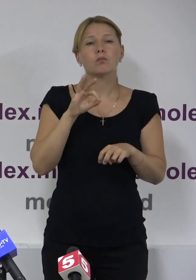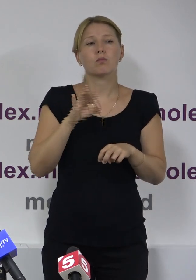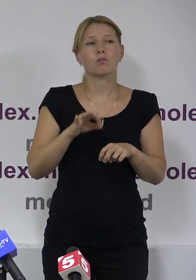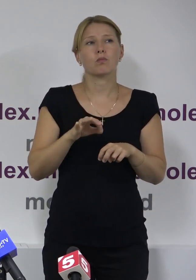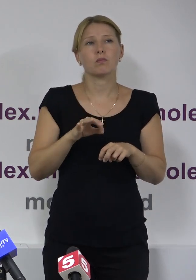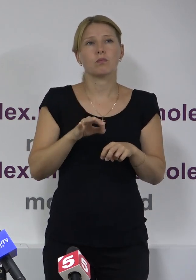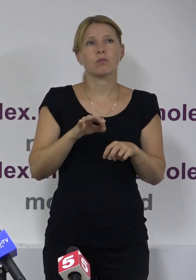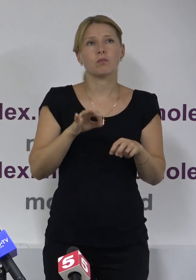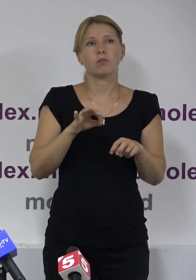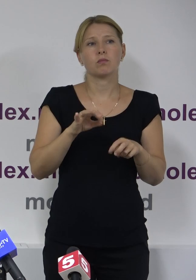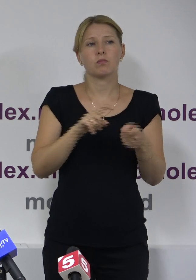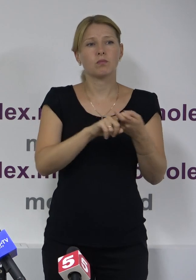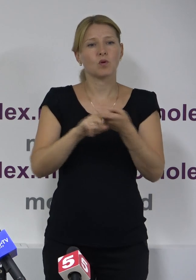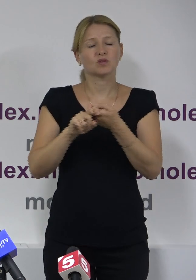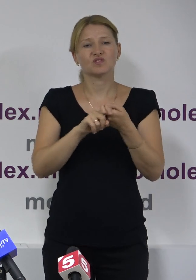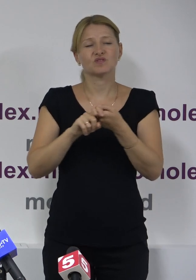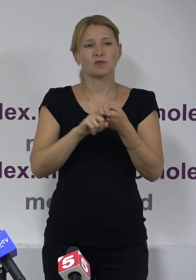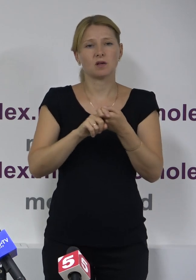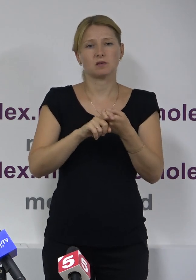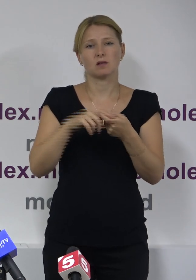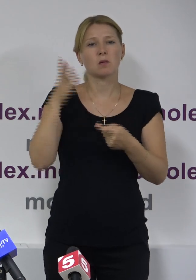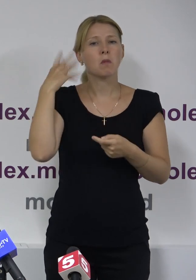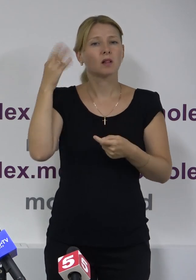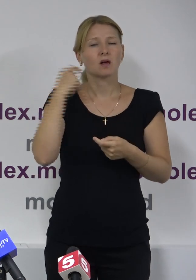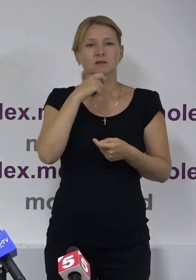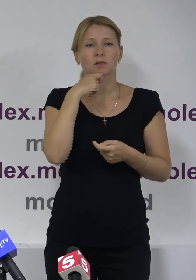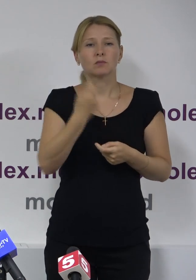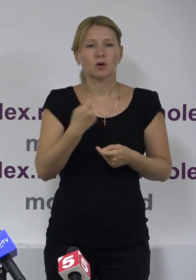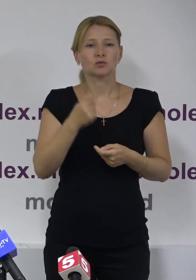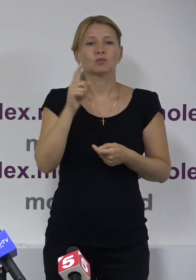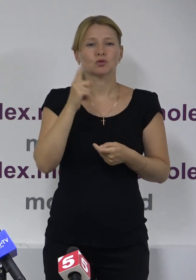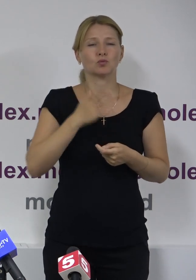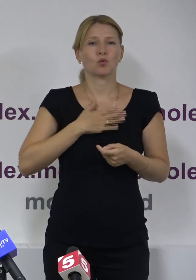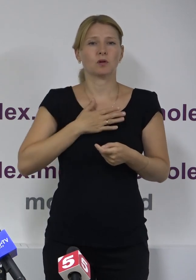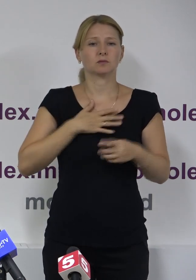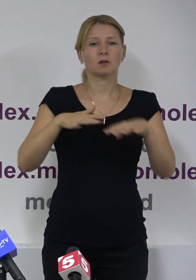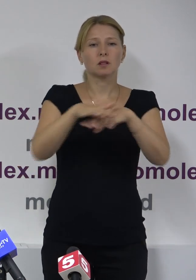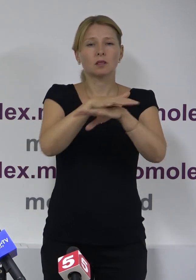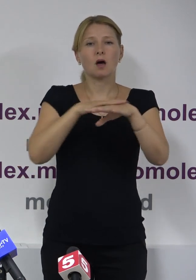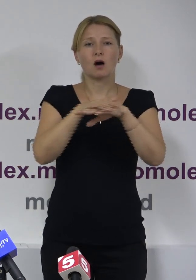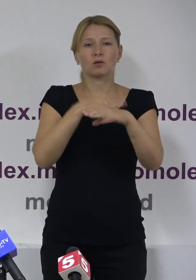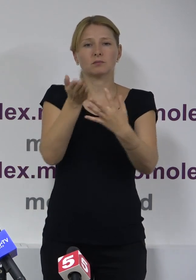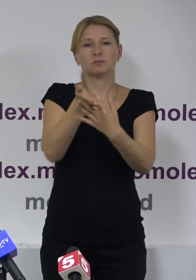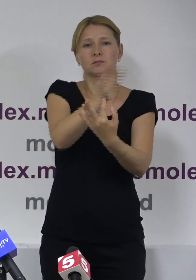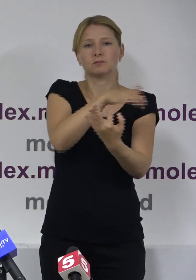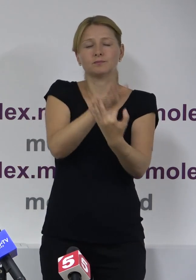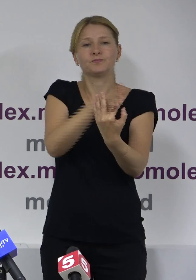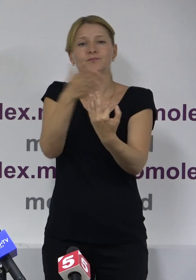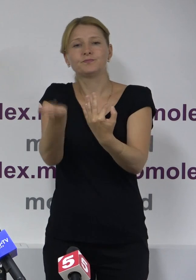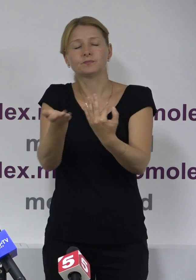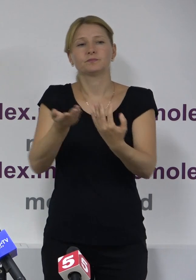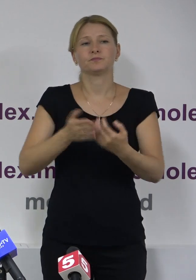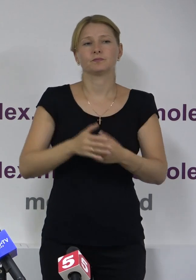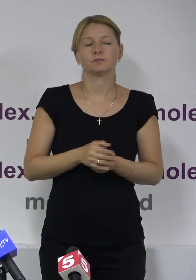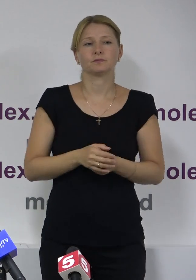în politica din Republica Moldova, fragmentarea societății noastre pe acest clivaj sau